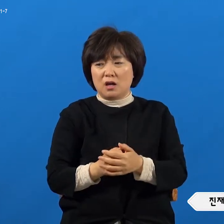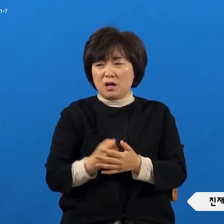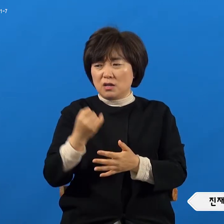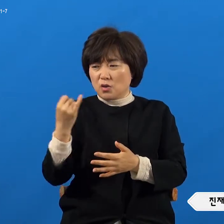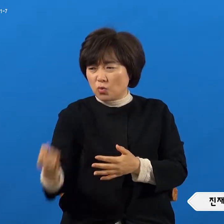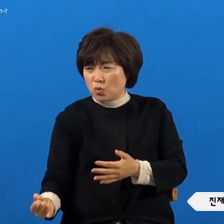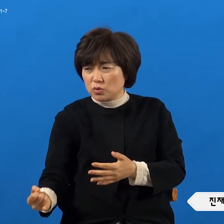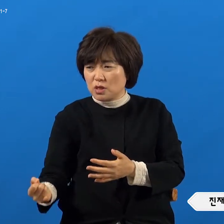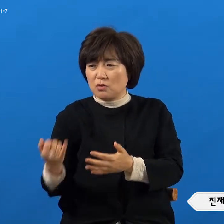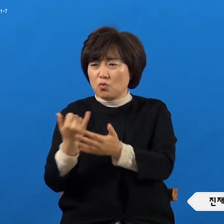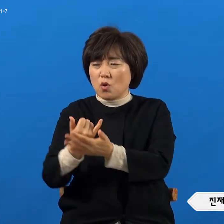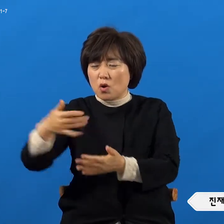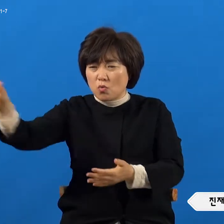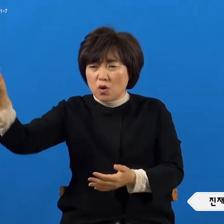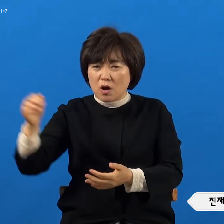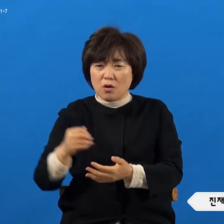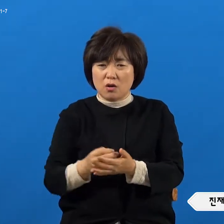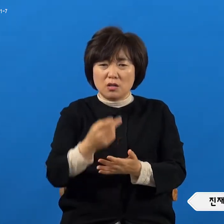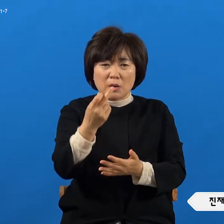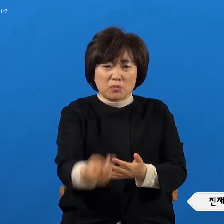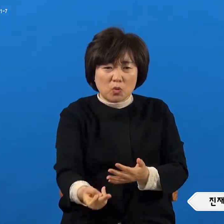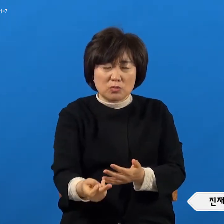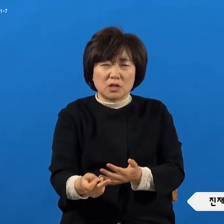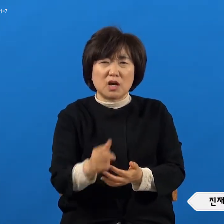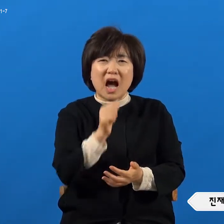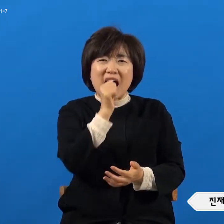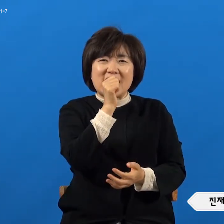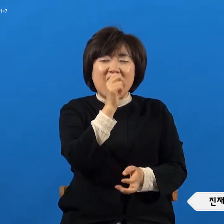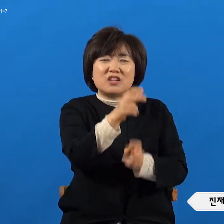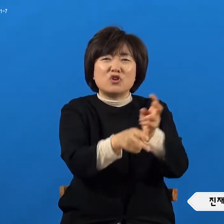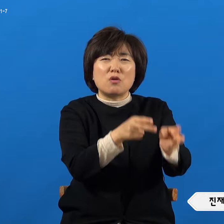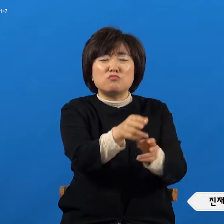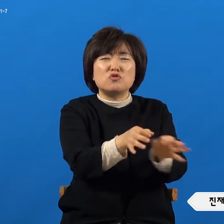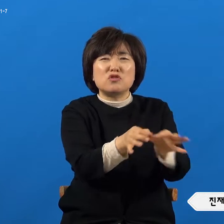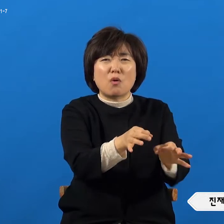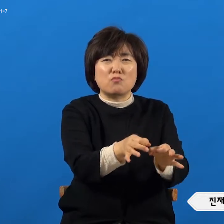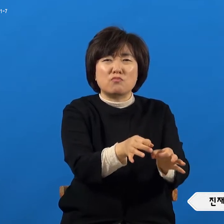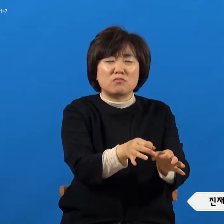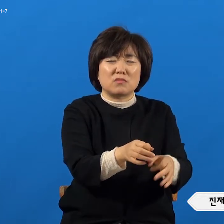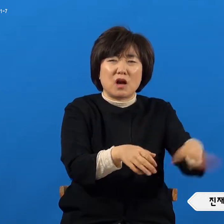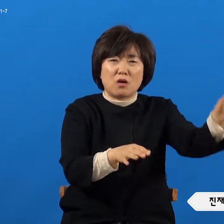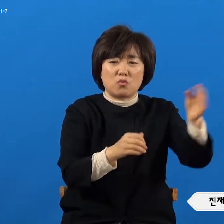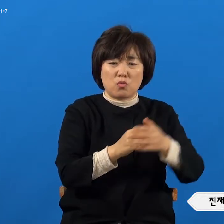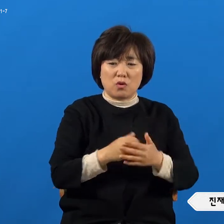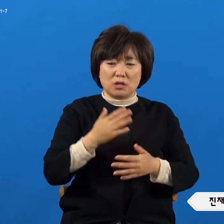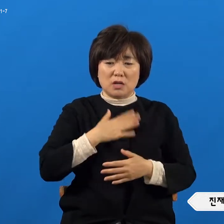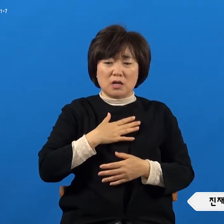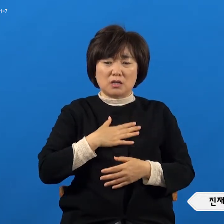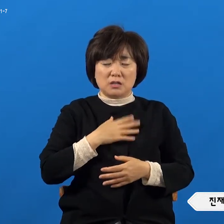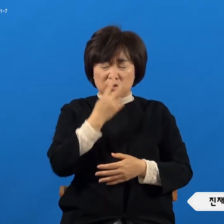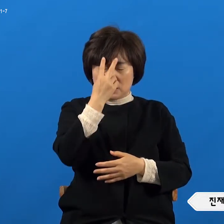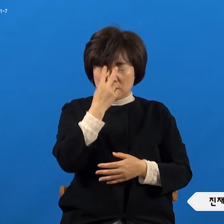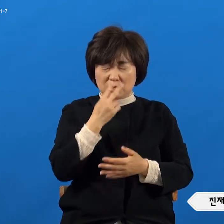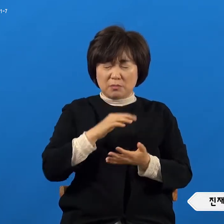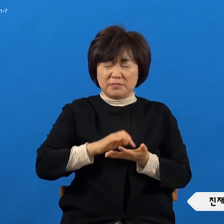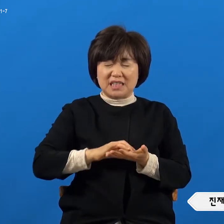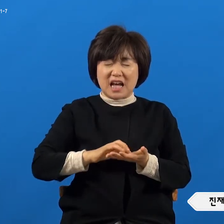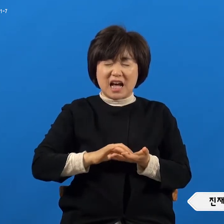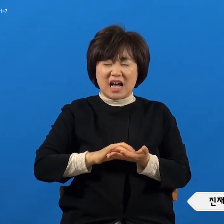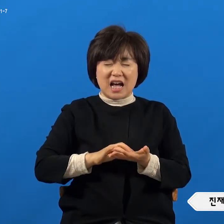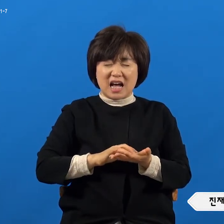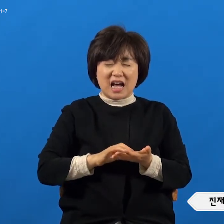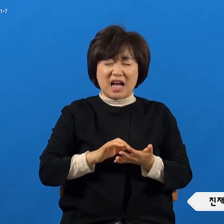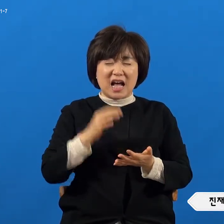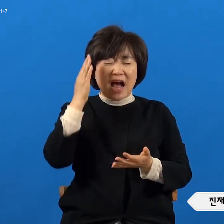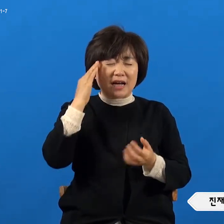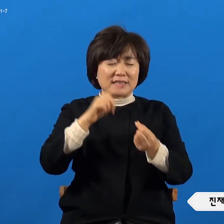남동생은 철물점 점원으로, 그리고 소년 강영우는 점자와 한글 타자기를 배운